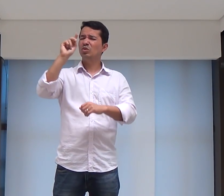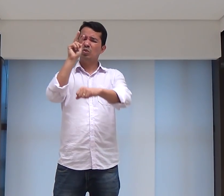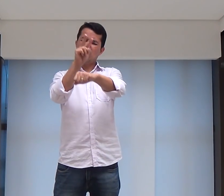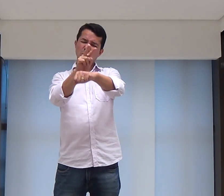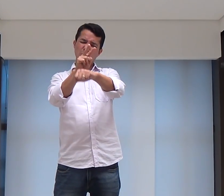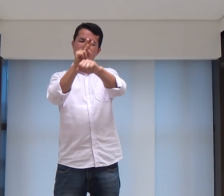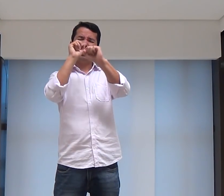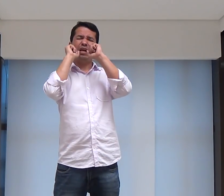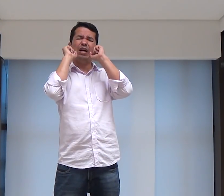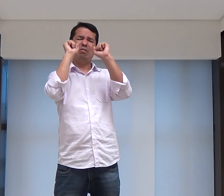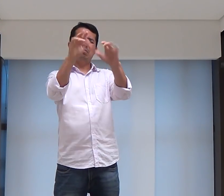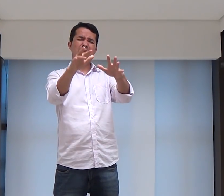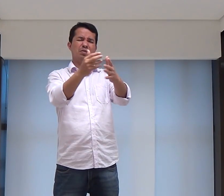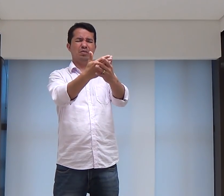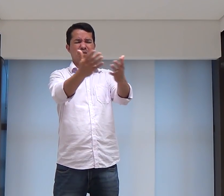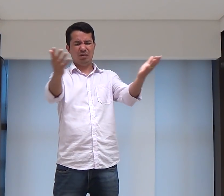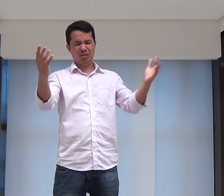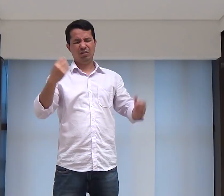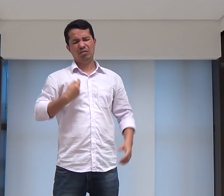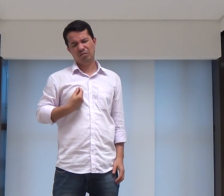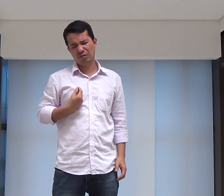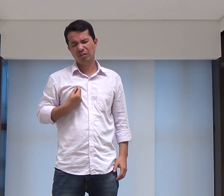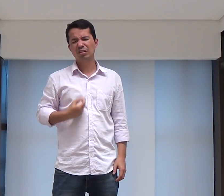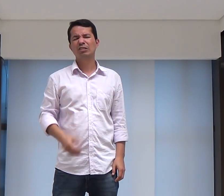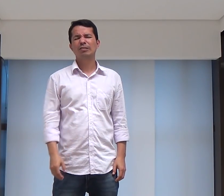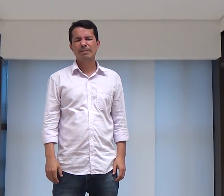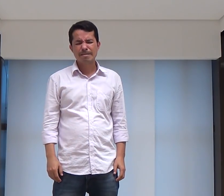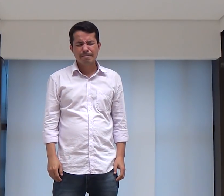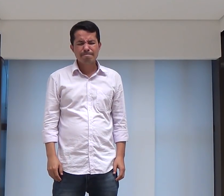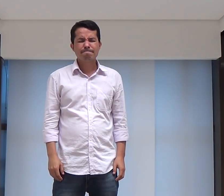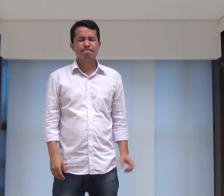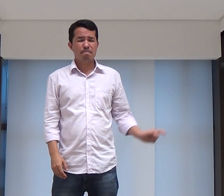Por favor, Deus, cuida e abençoa dessas vidas.